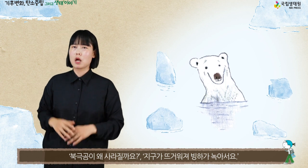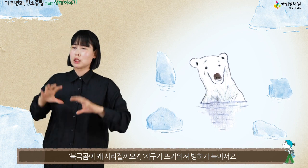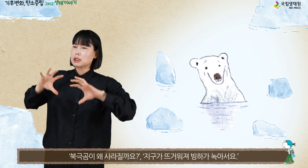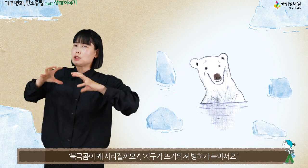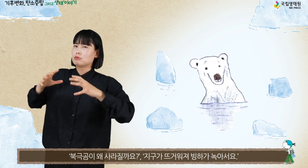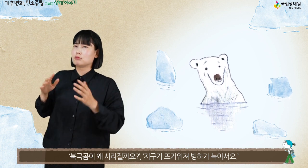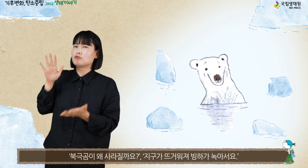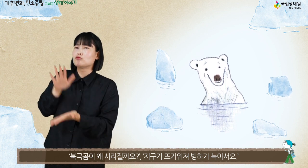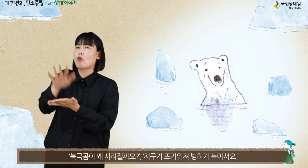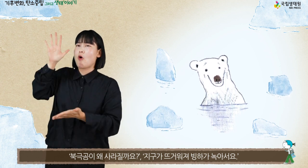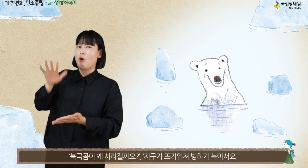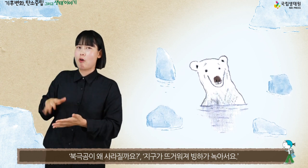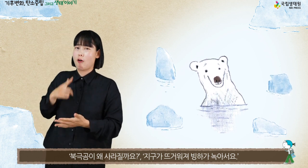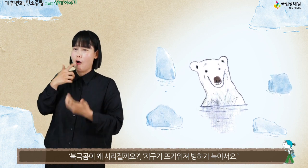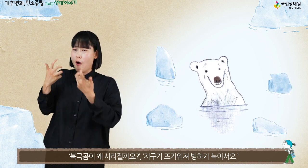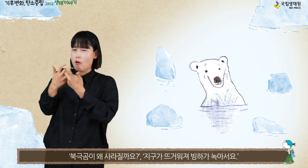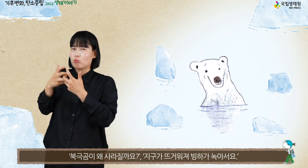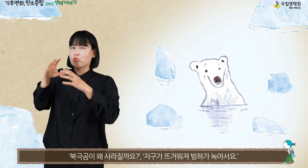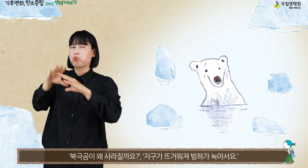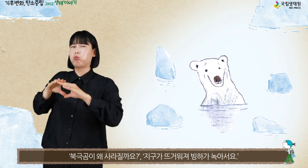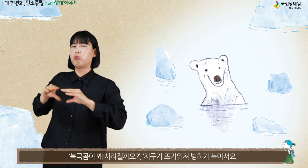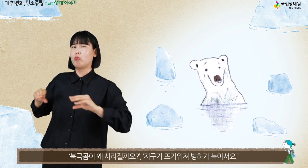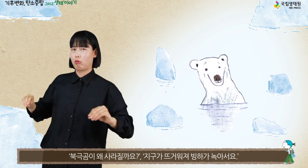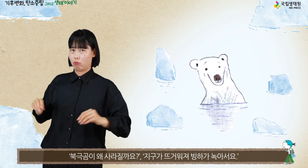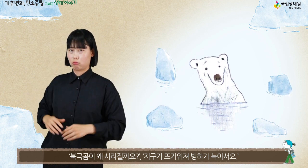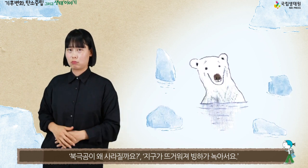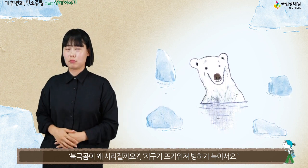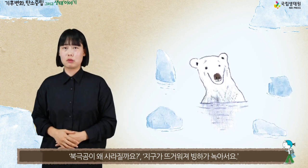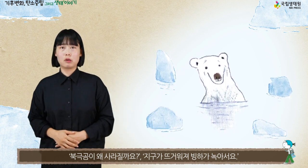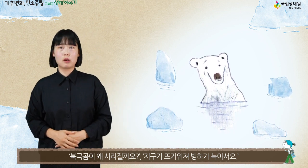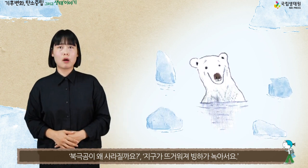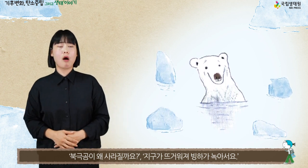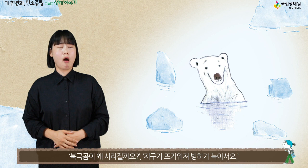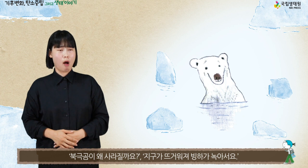사라질까요? 지구가 뜨거워져 빙하가 녹아서요.